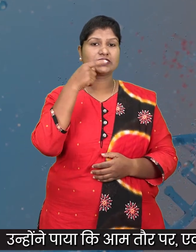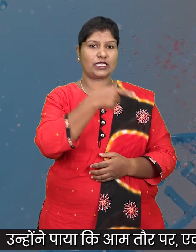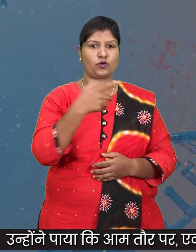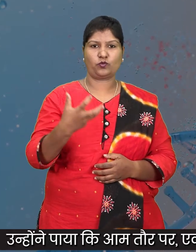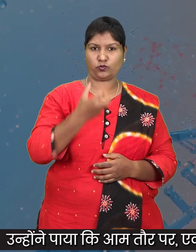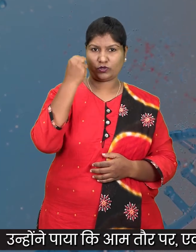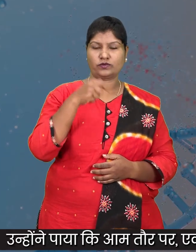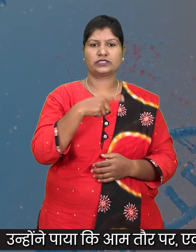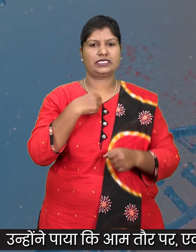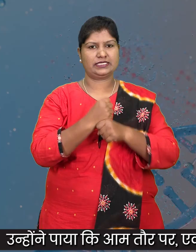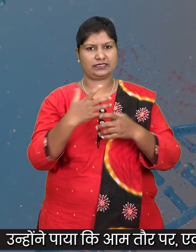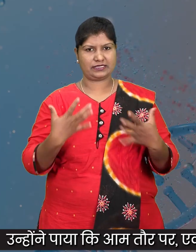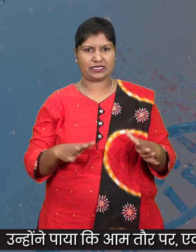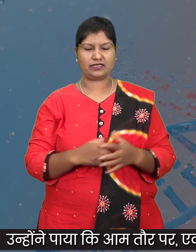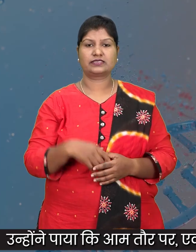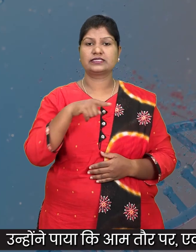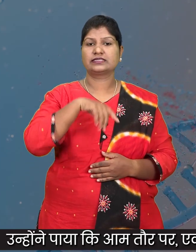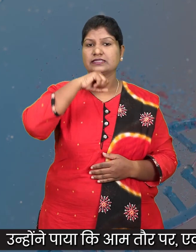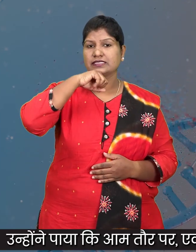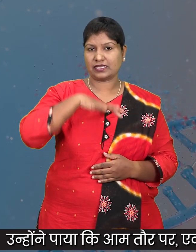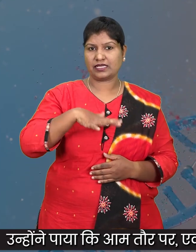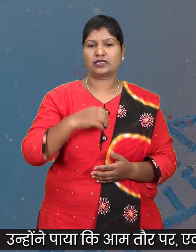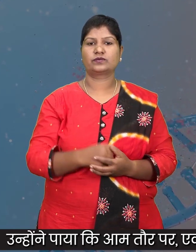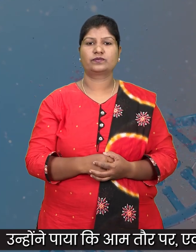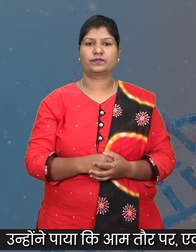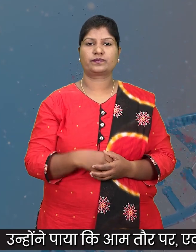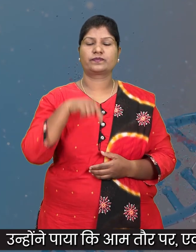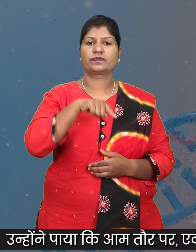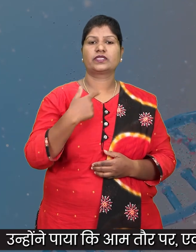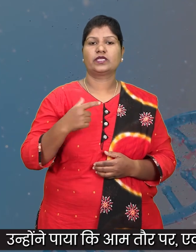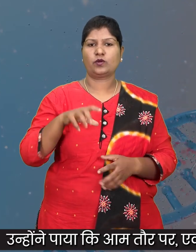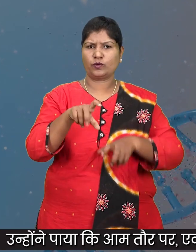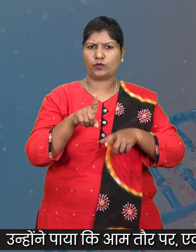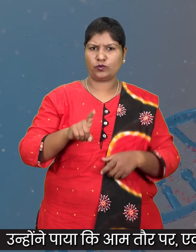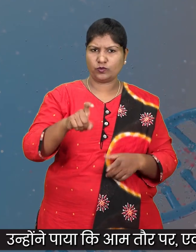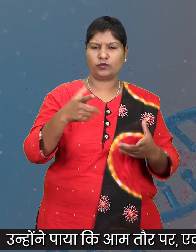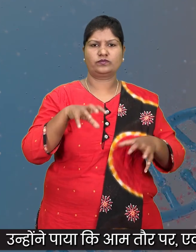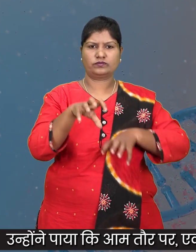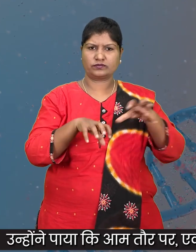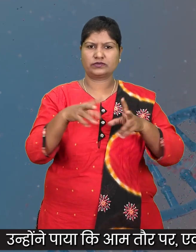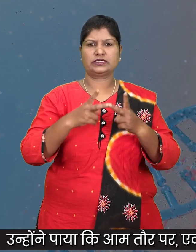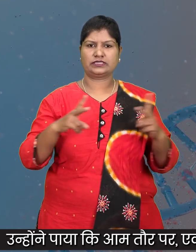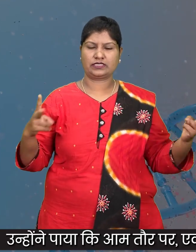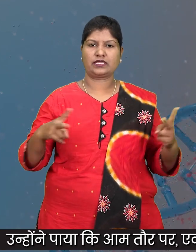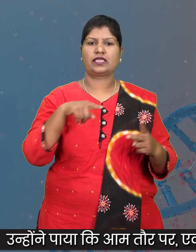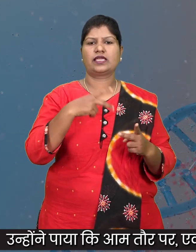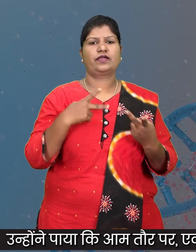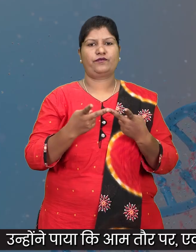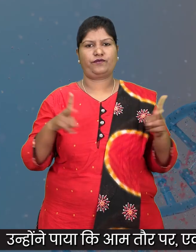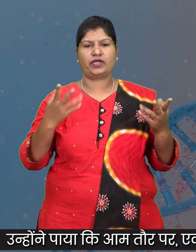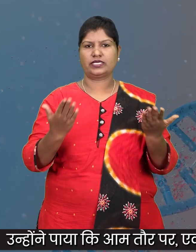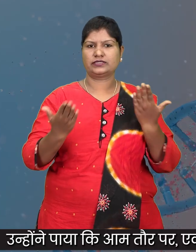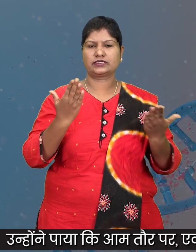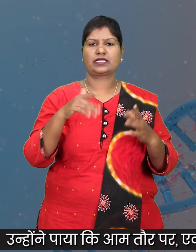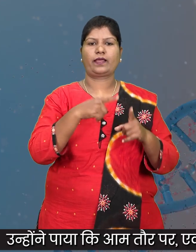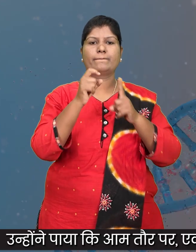उन्होंने पाया कि आमतौर पर एक जीव के युवा माता-पिता की तुलना में अंतर दिखाते